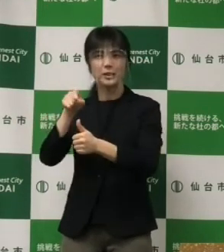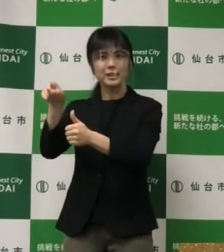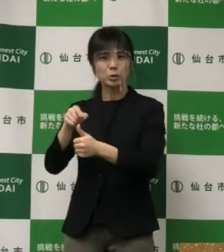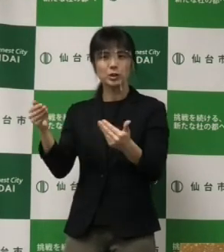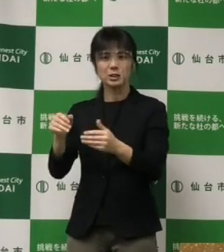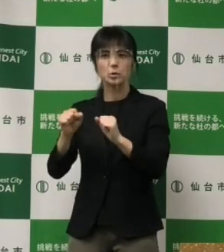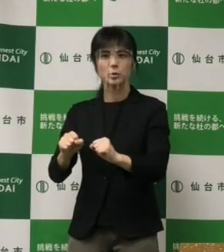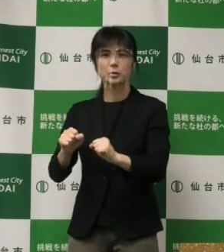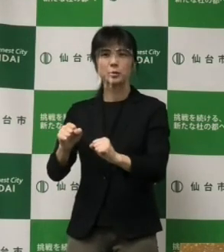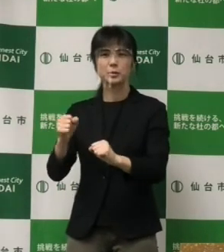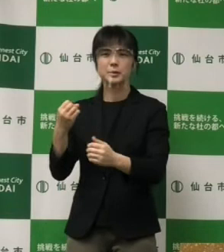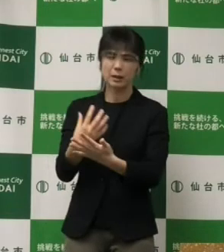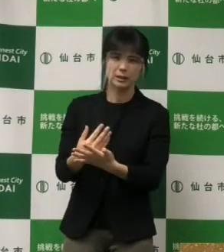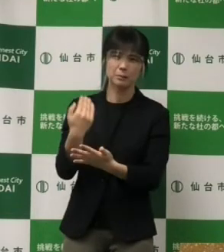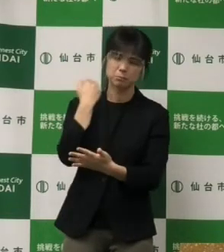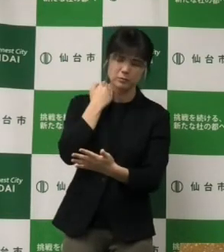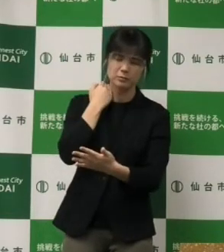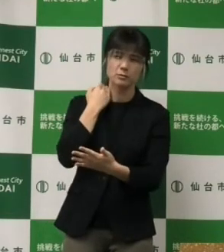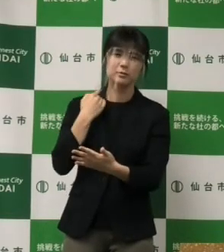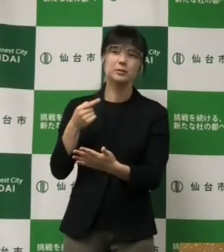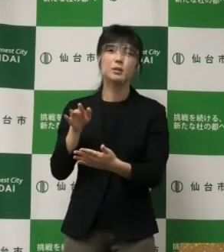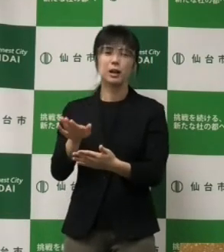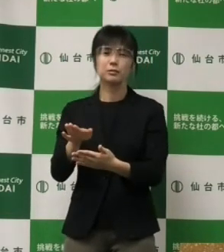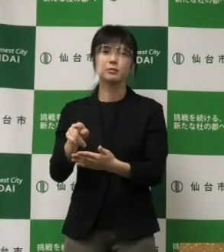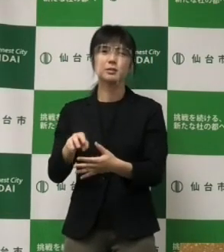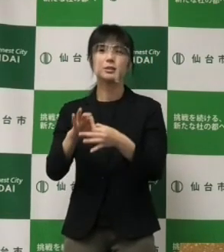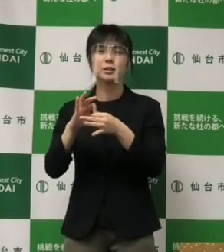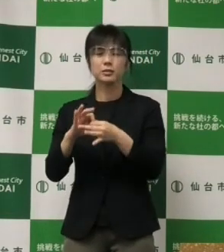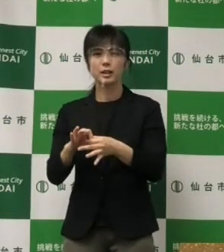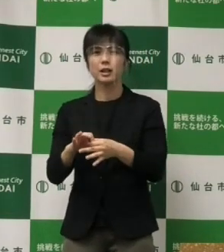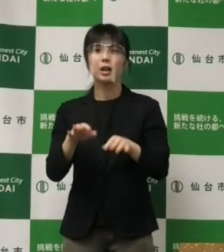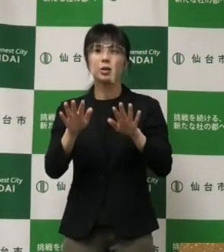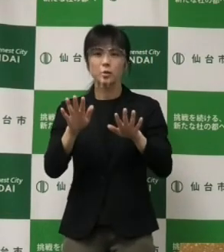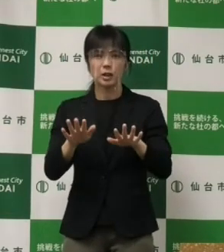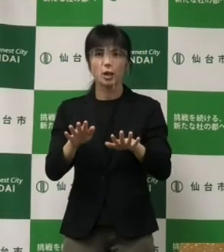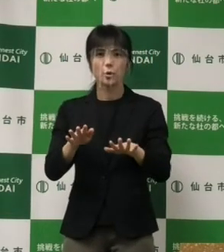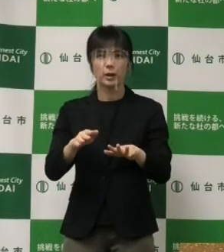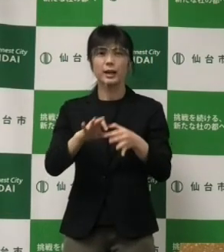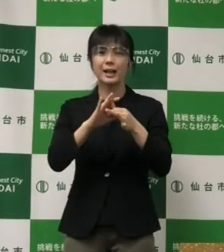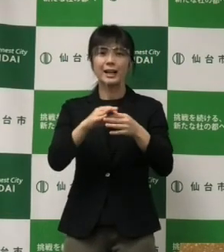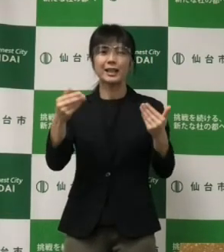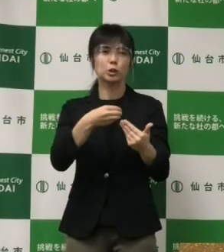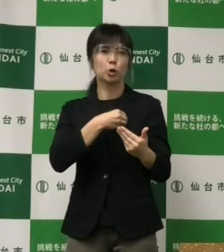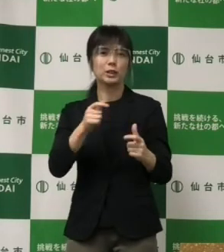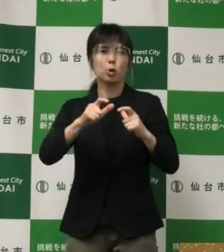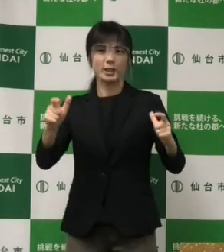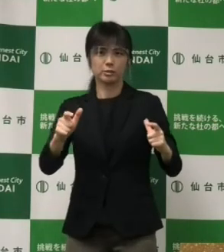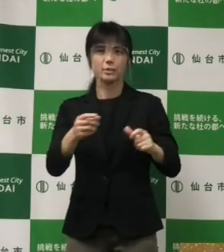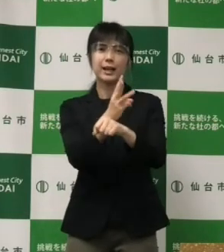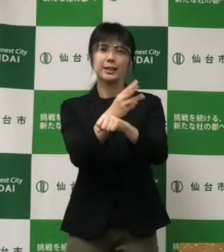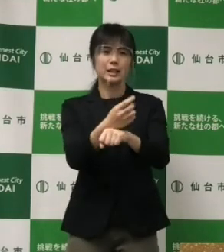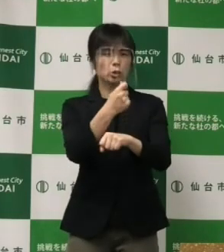ですね、投開票事務に従事する職員数を増やしていく、そしてまた研修を充実する、あるいは